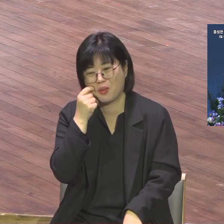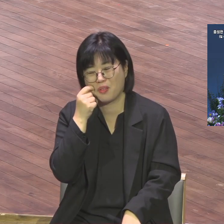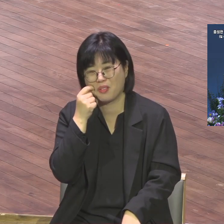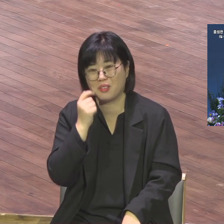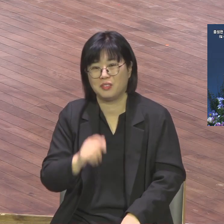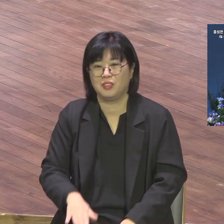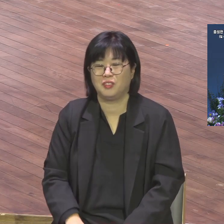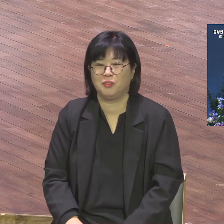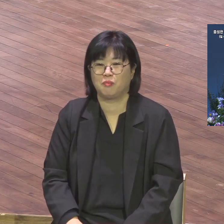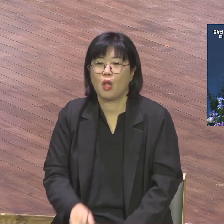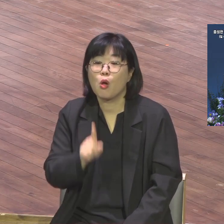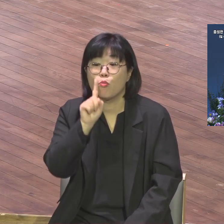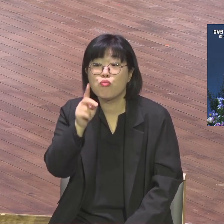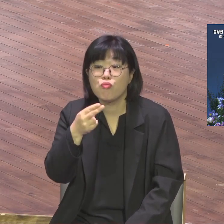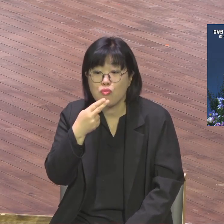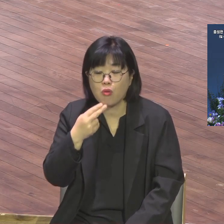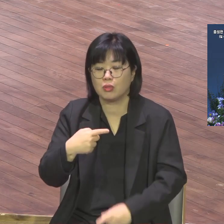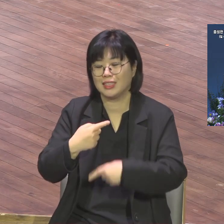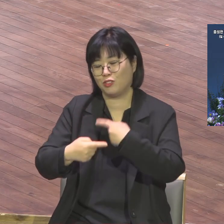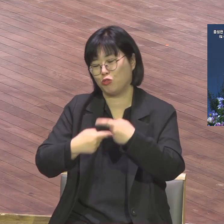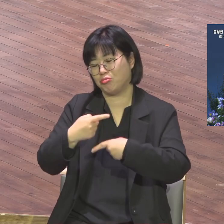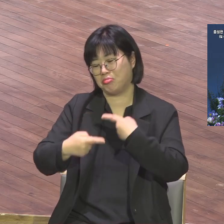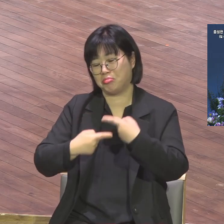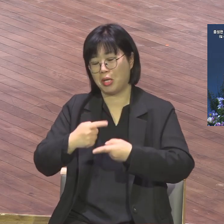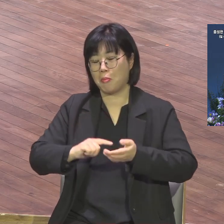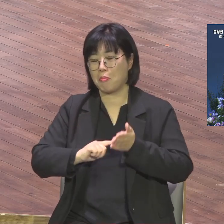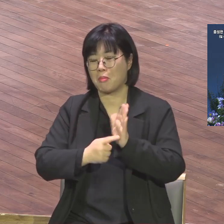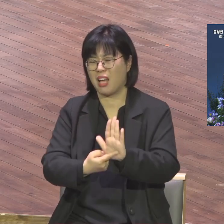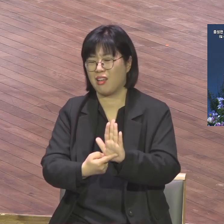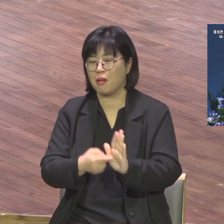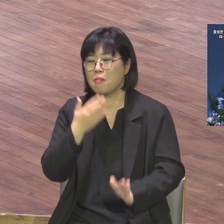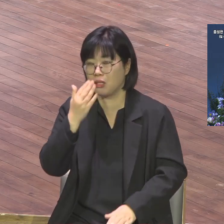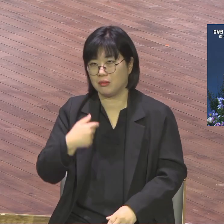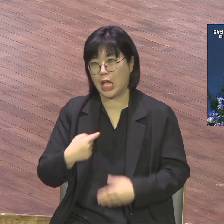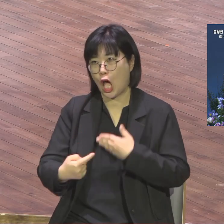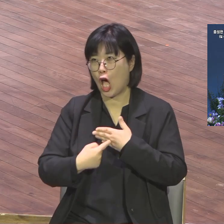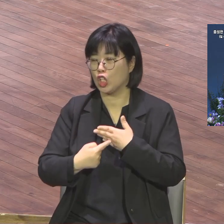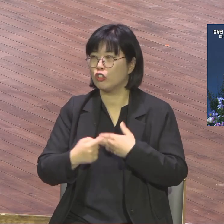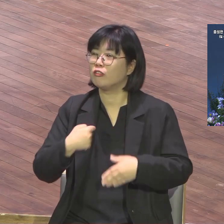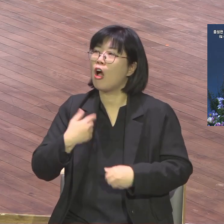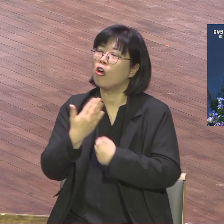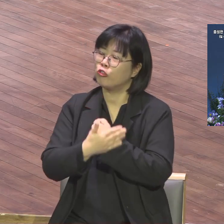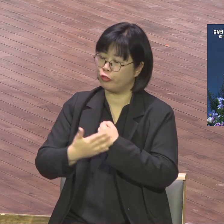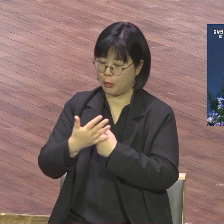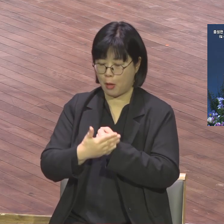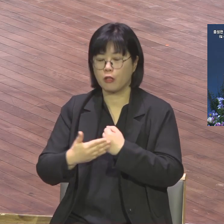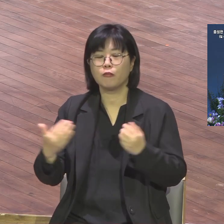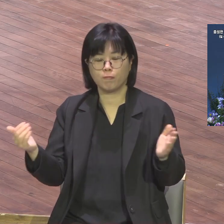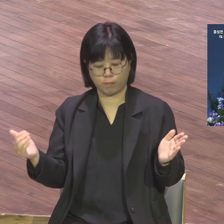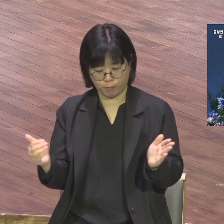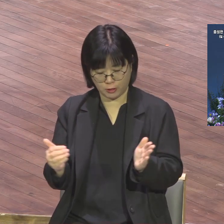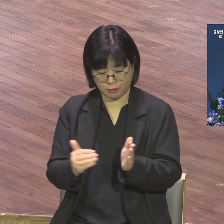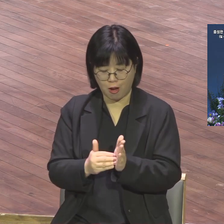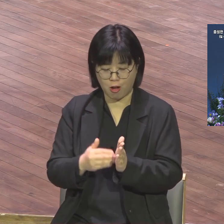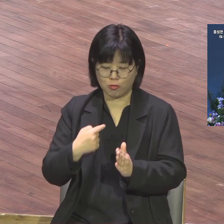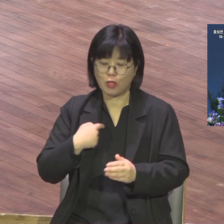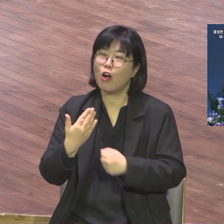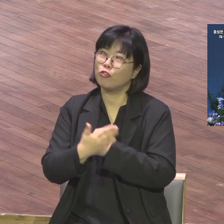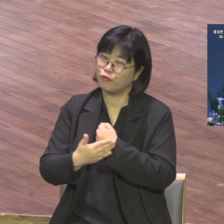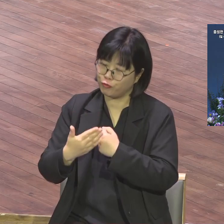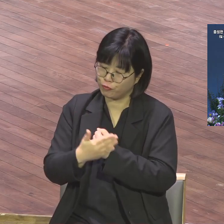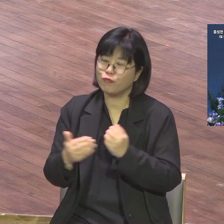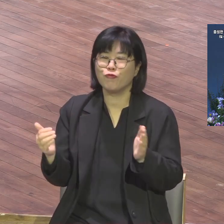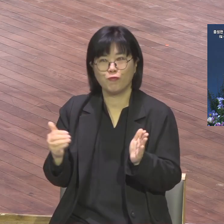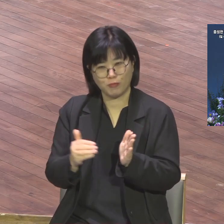말로는 뭐 성도들 간에 뭐 기본 아닙니까? 기본 은혜 받았다 뭐 나 은혜 뭐 감동 받았다 하지요.